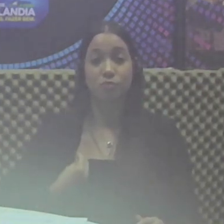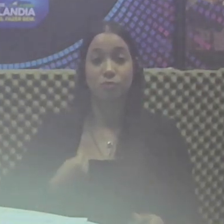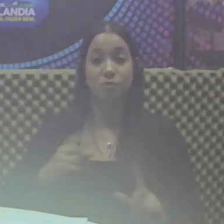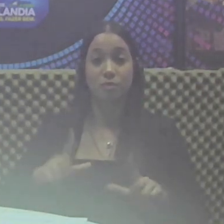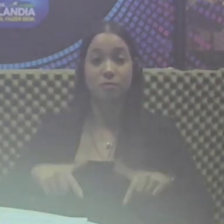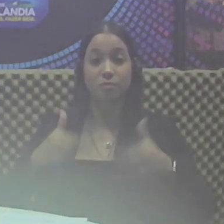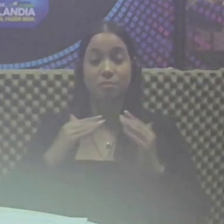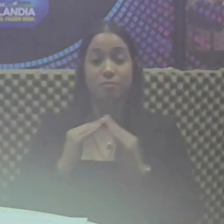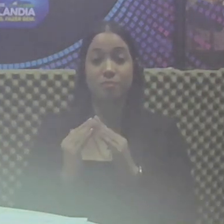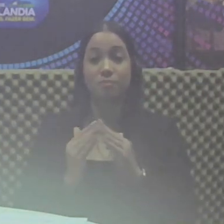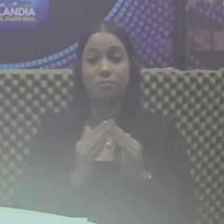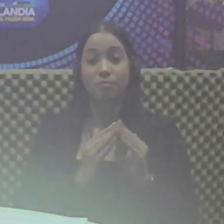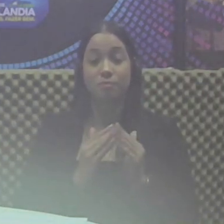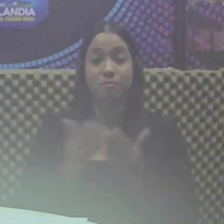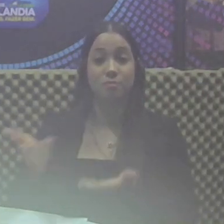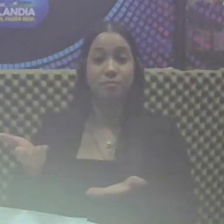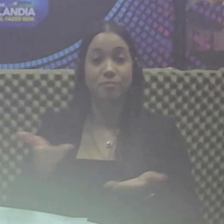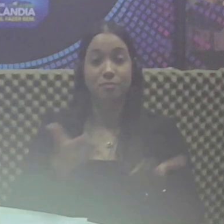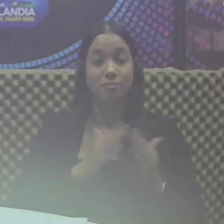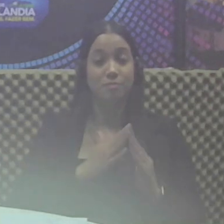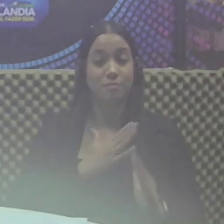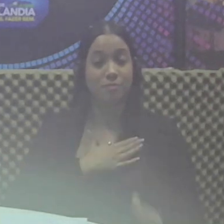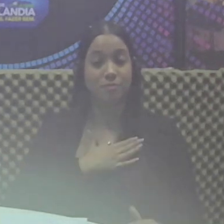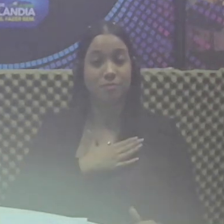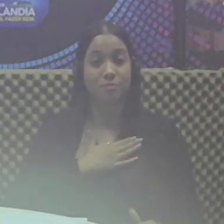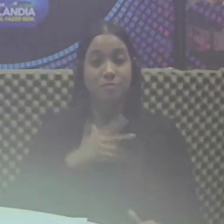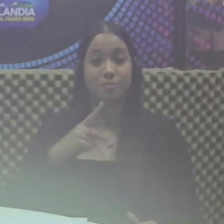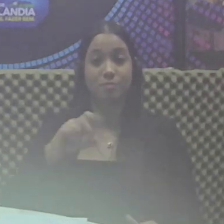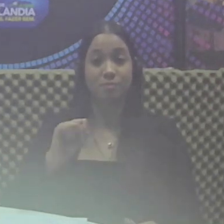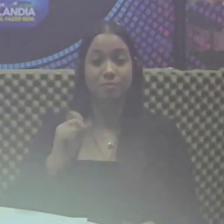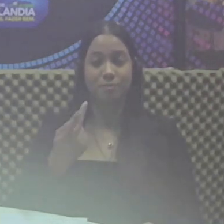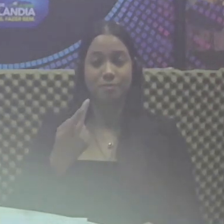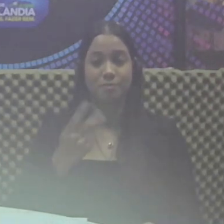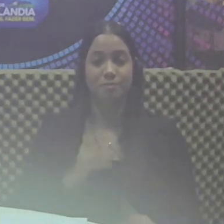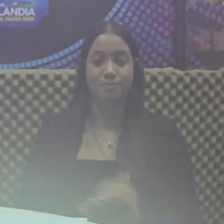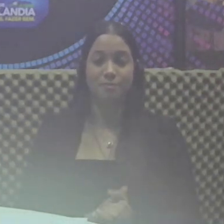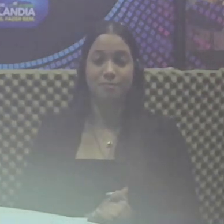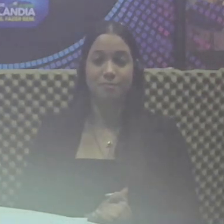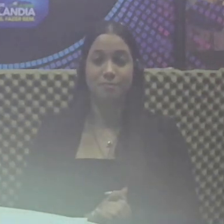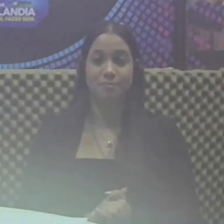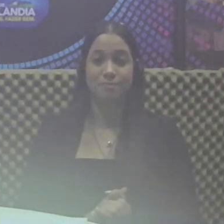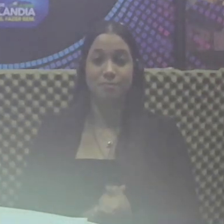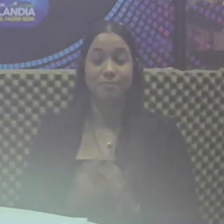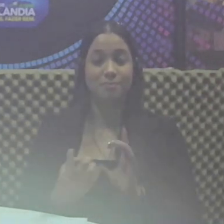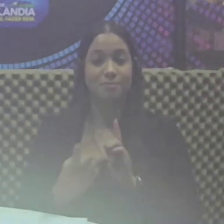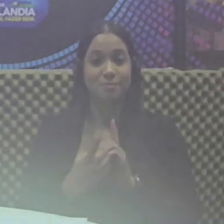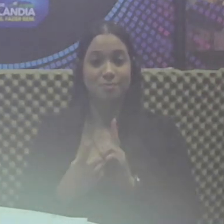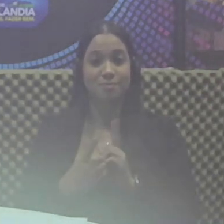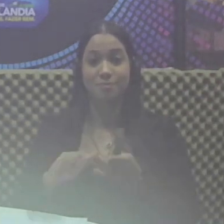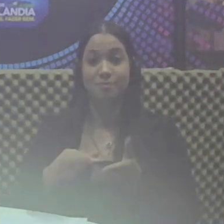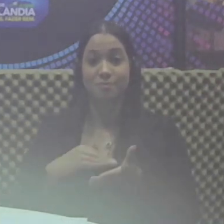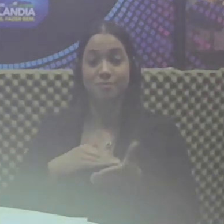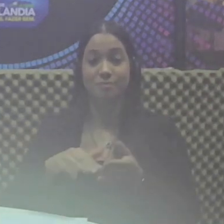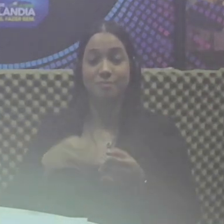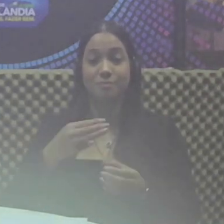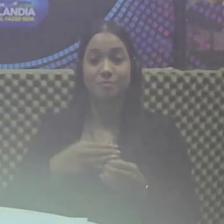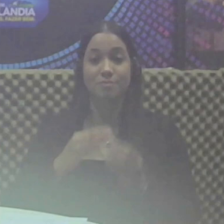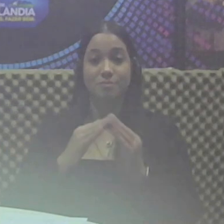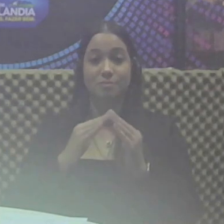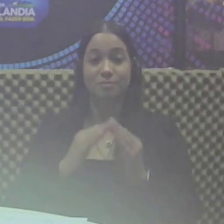moradia entre a casem minha e psh o setor de atendimento da Secretaria Municipal de